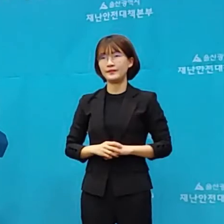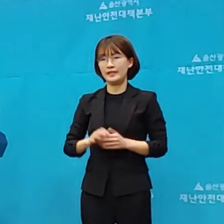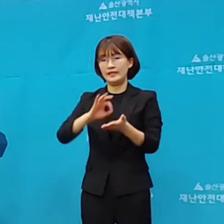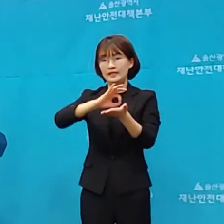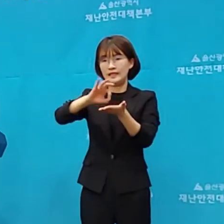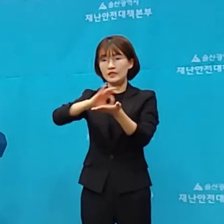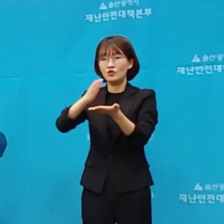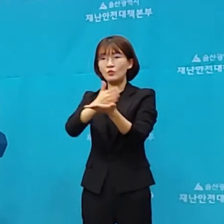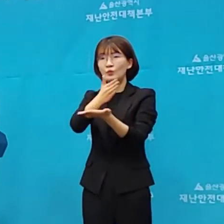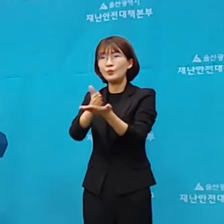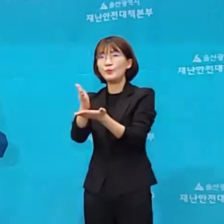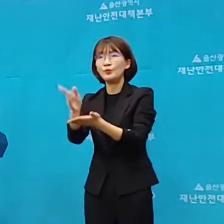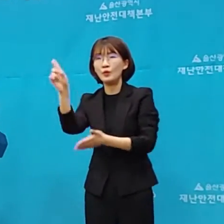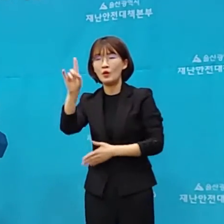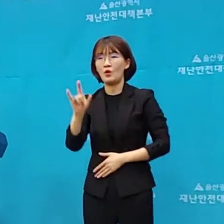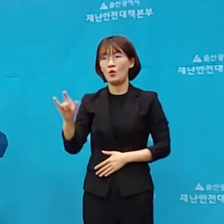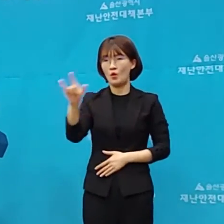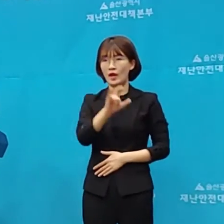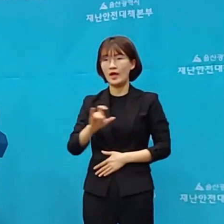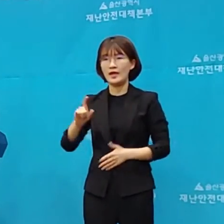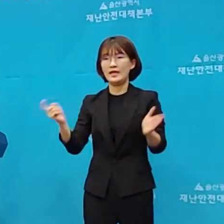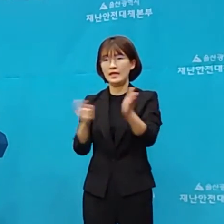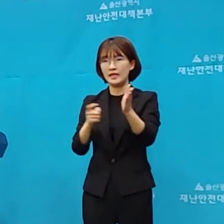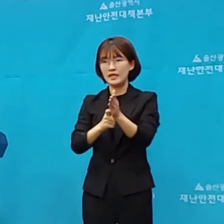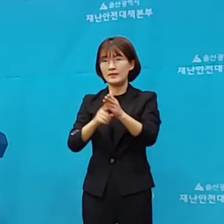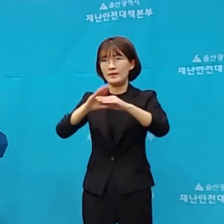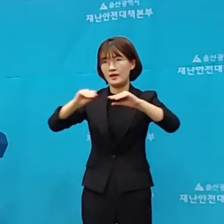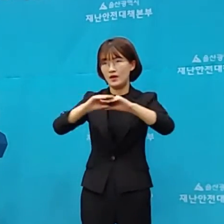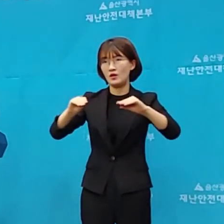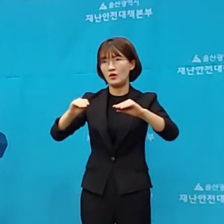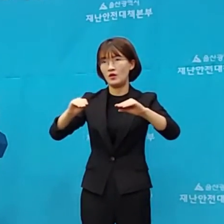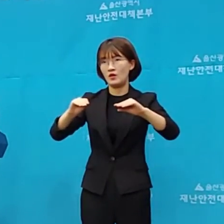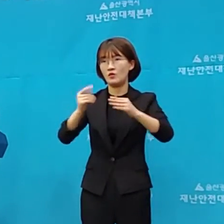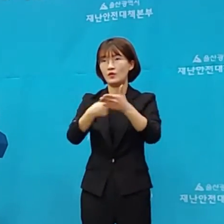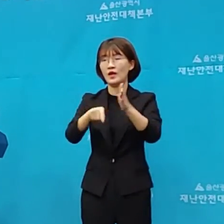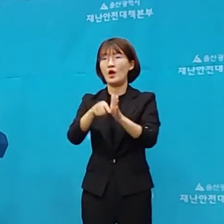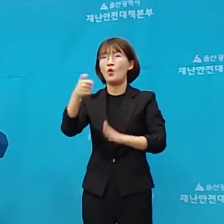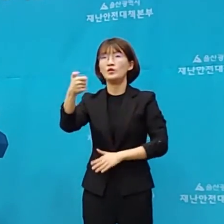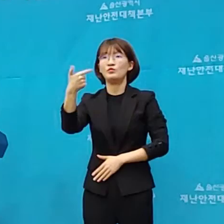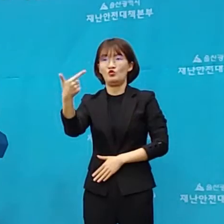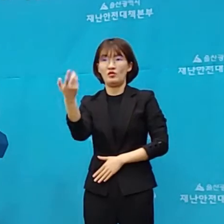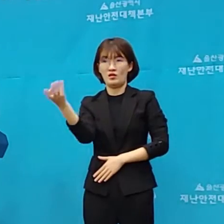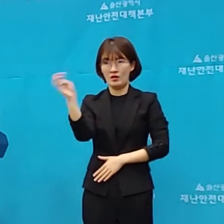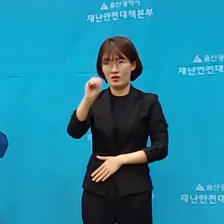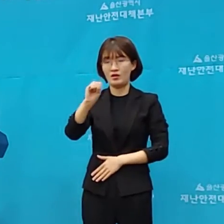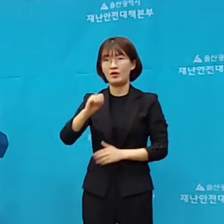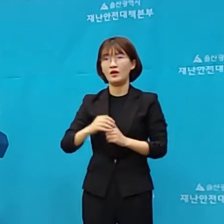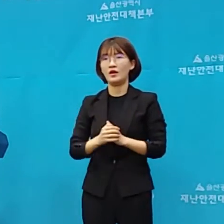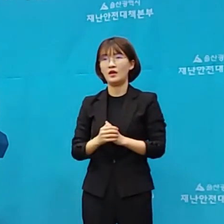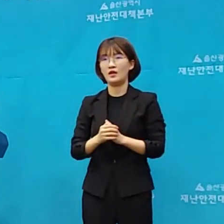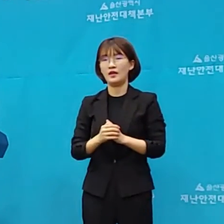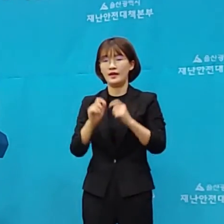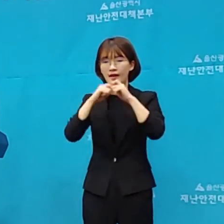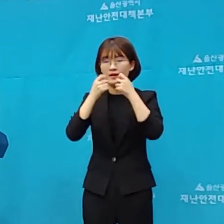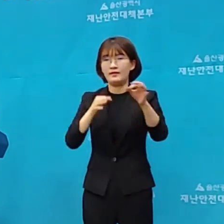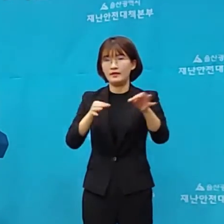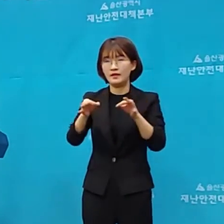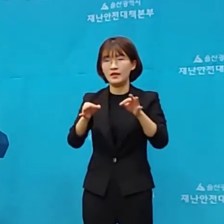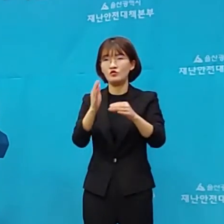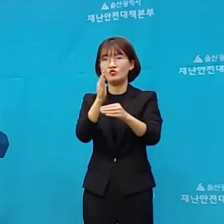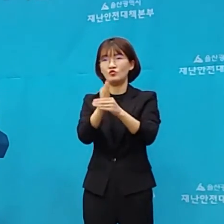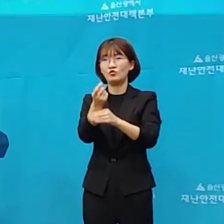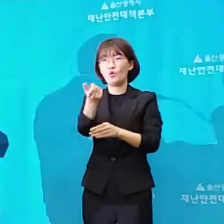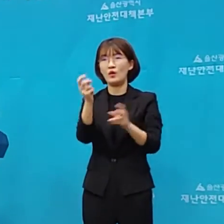세출 분야별로는 코로나19 긴급 대응에 56억 원, 소상공인과